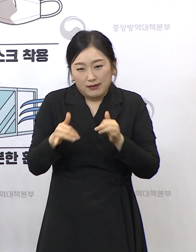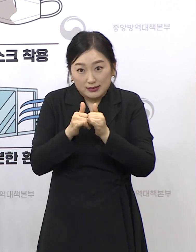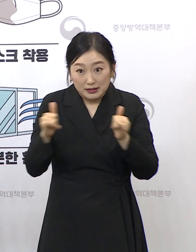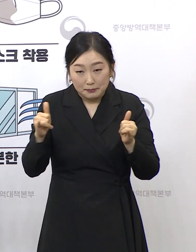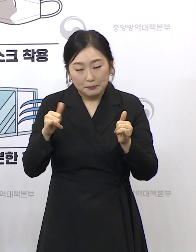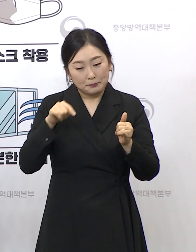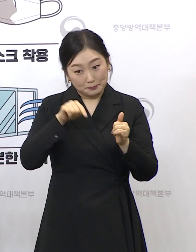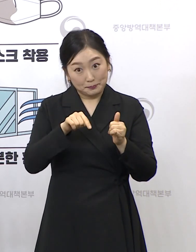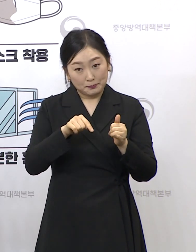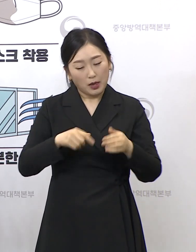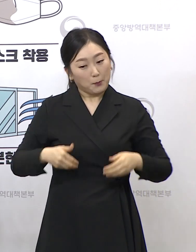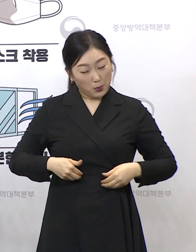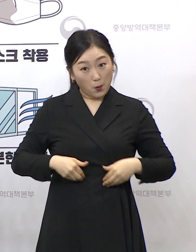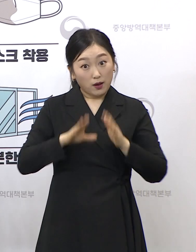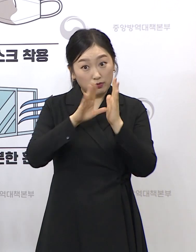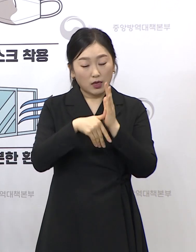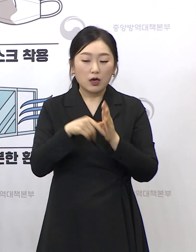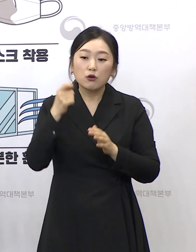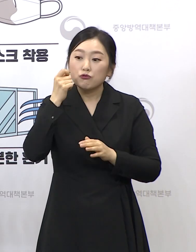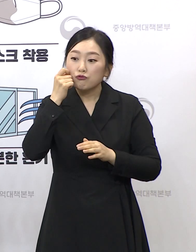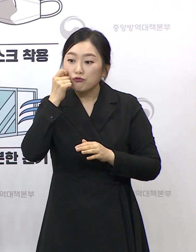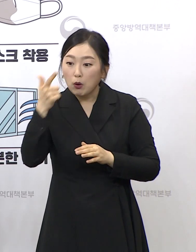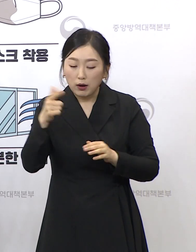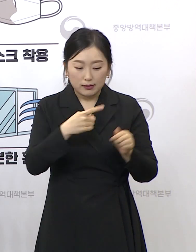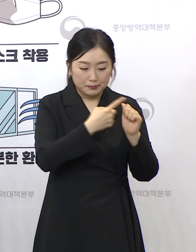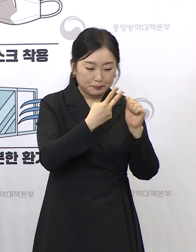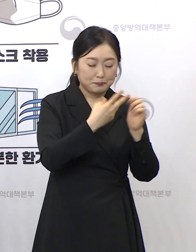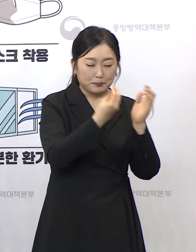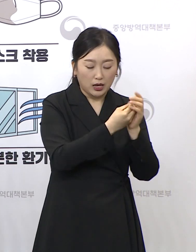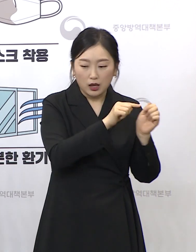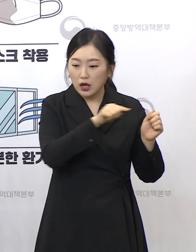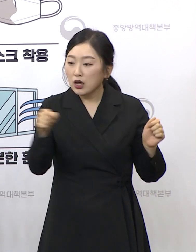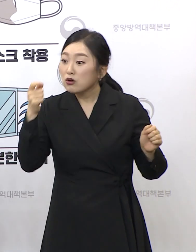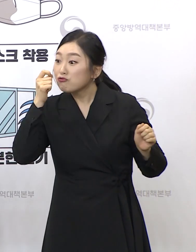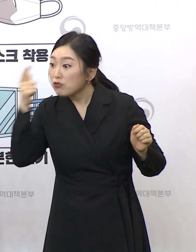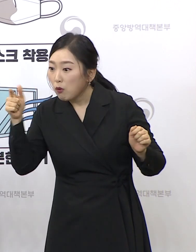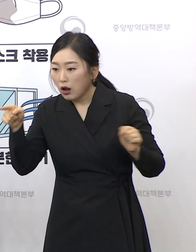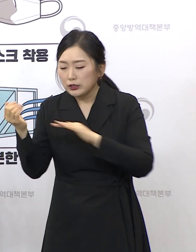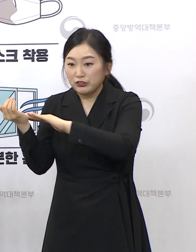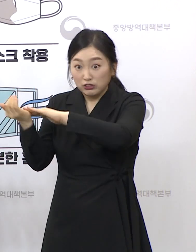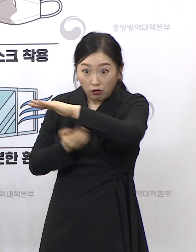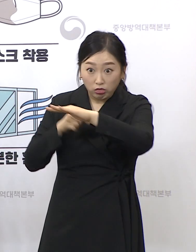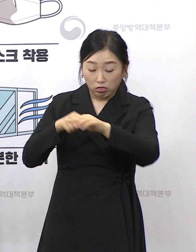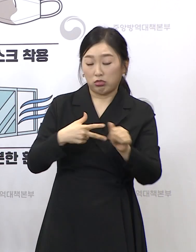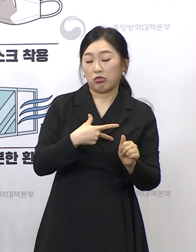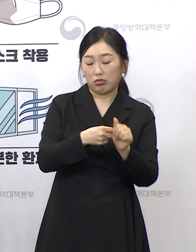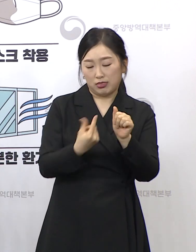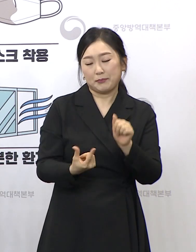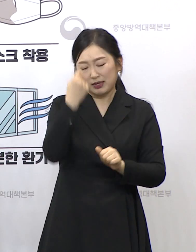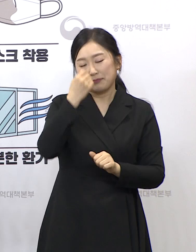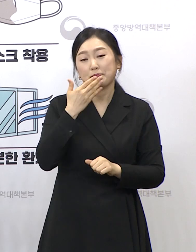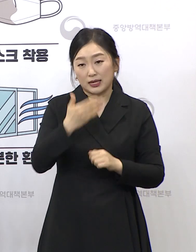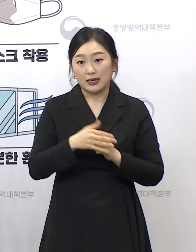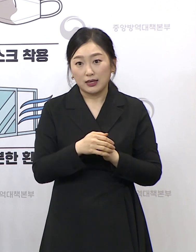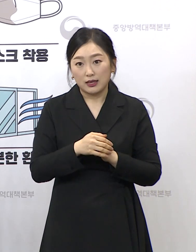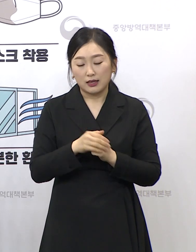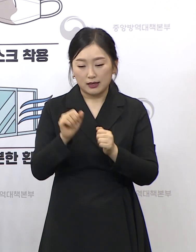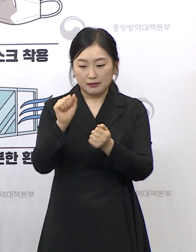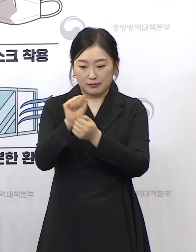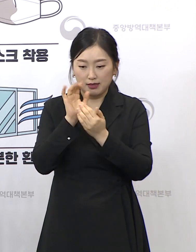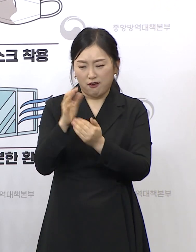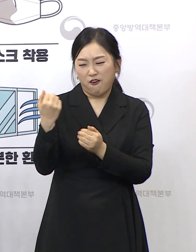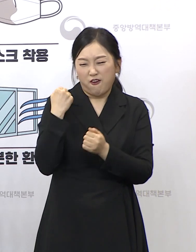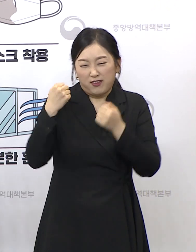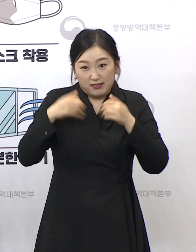그런 경우에는 6개월 이전이라도 추가 접종이 가능합니다. 면역 저하자는 기본 접종